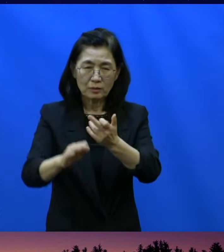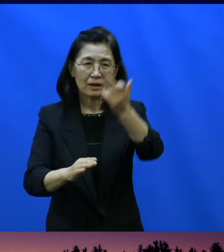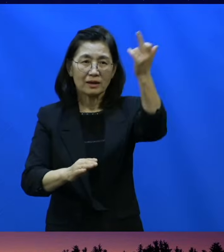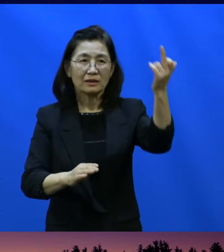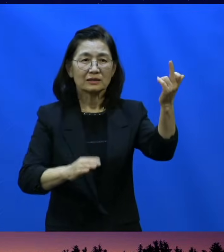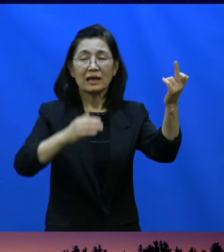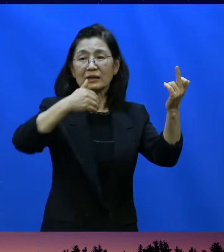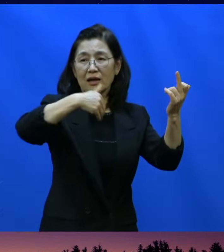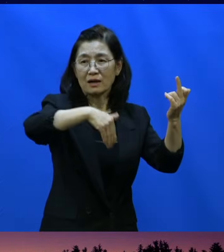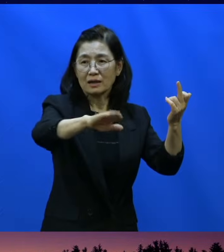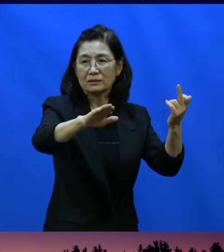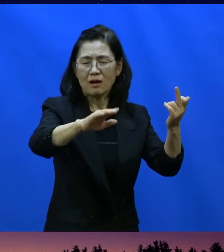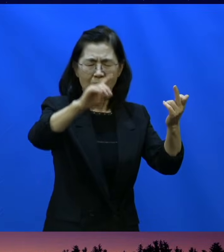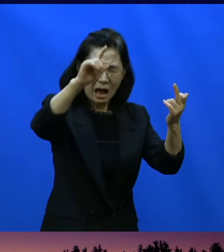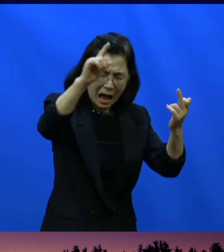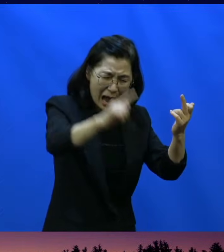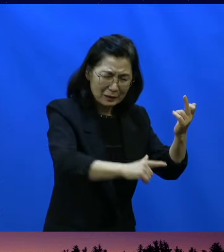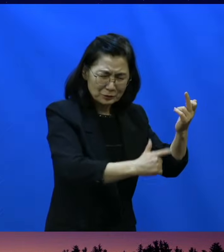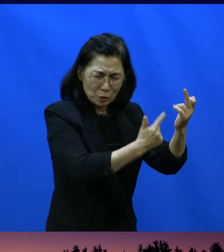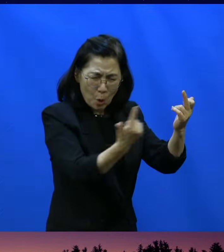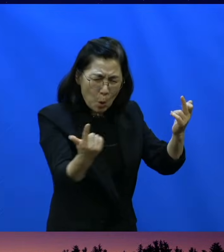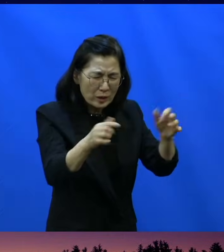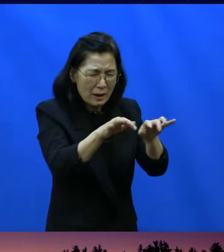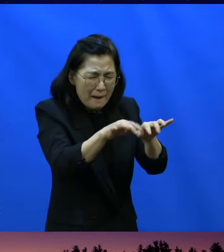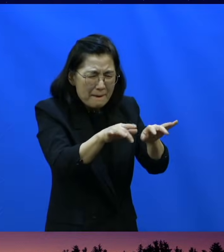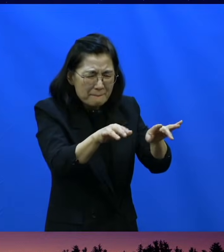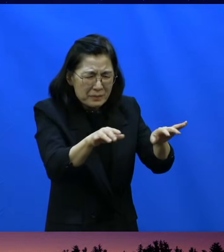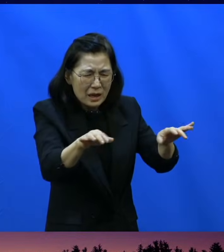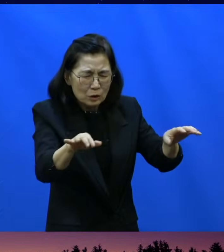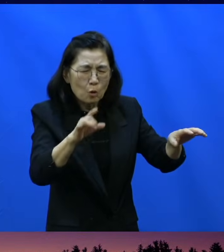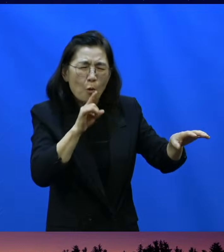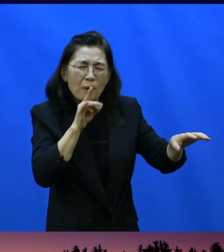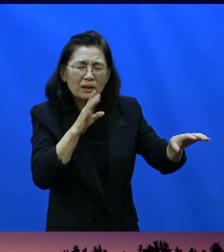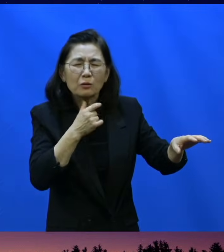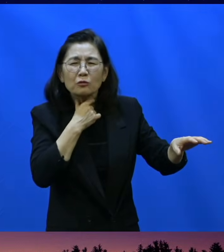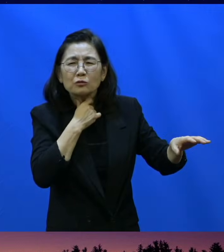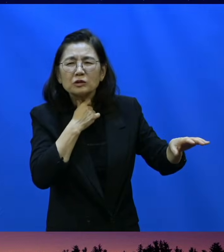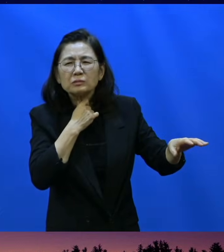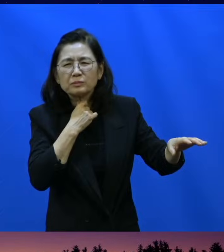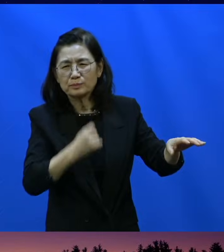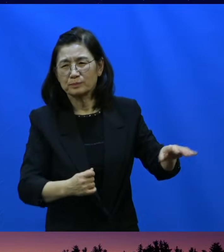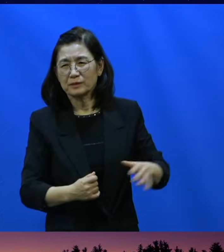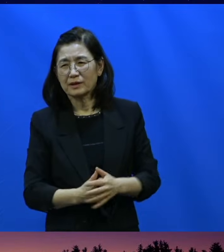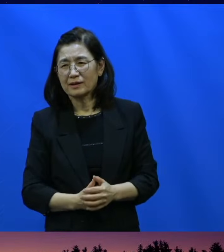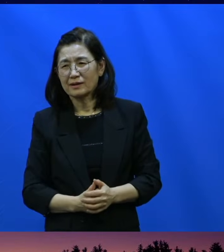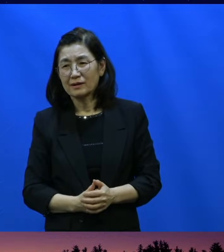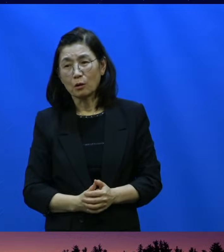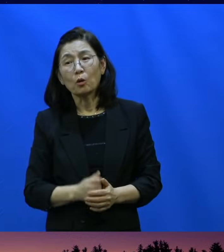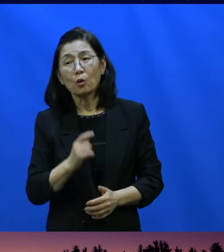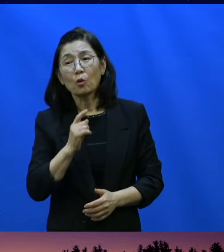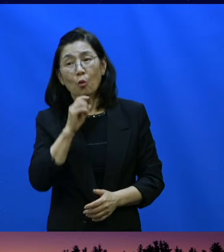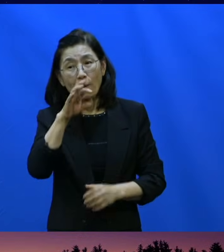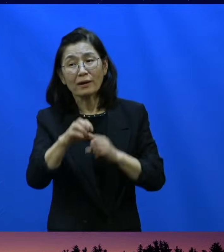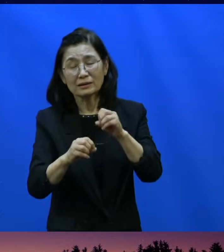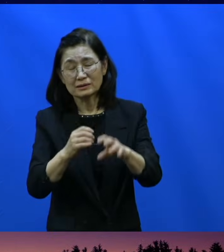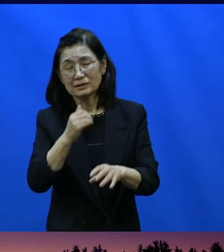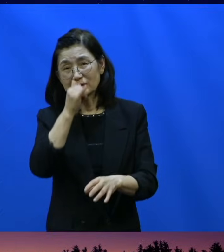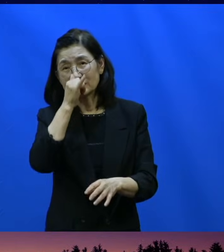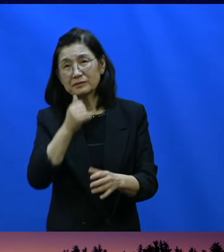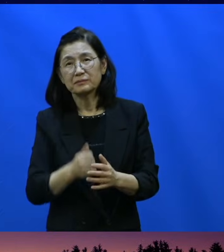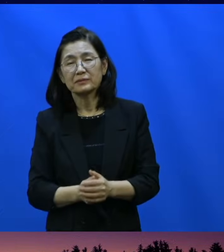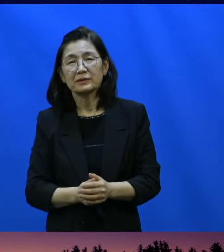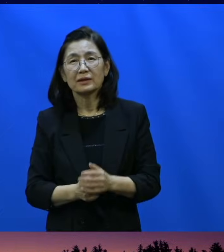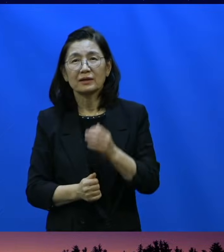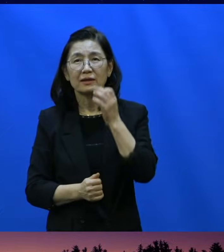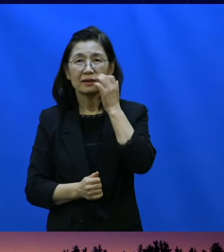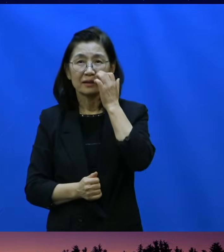그 음악에 빠져 있는데도 그 음악에 심취해 있으니까 그 음악의 에너지가 이 어린 친구의